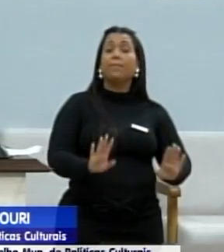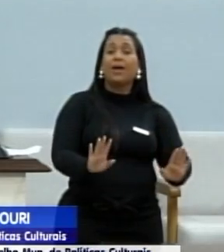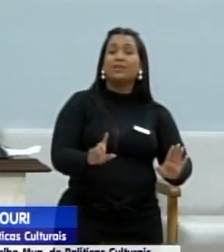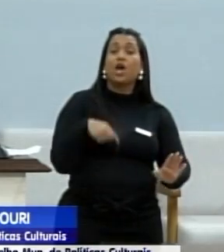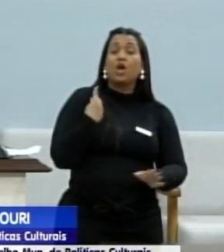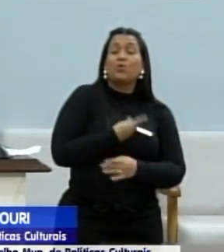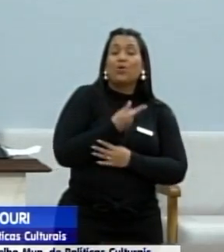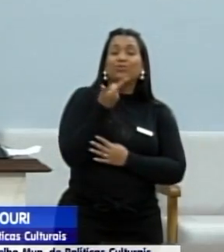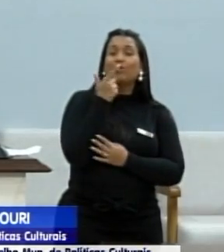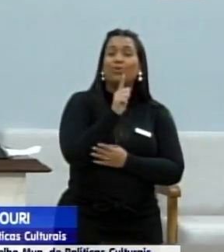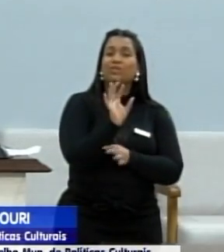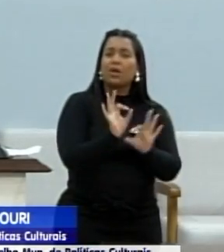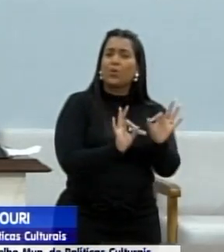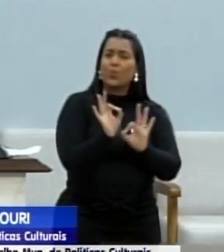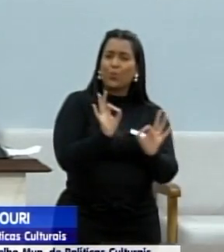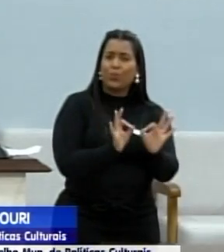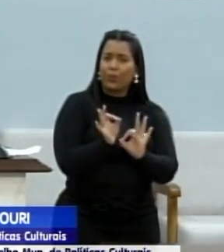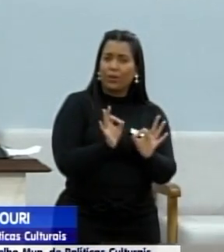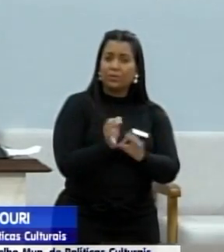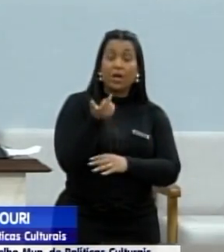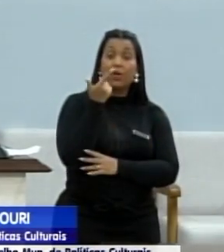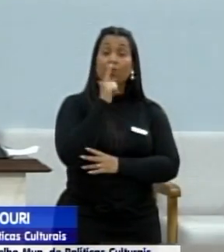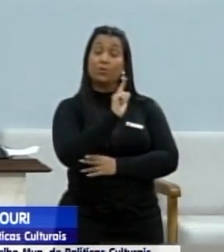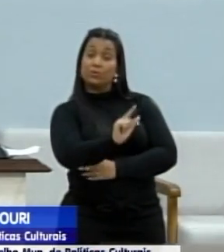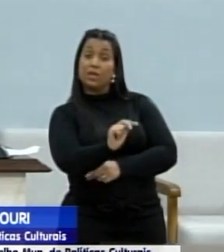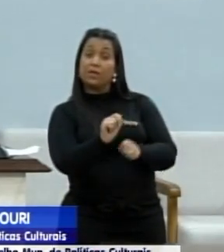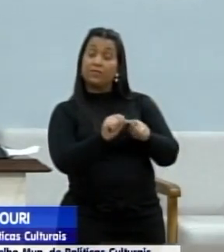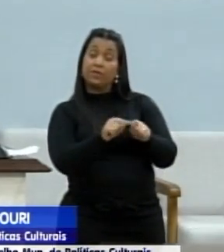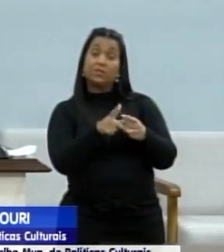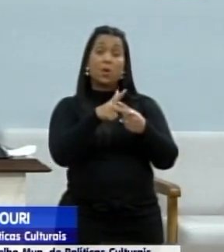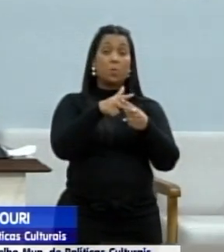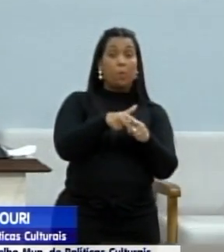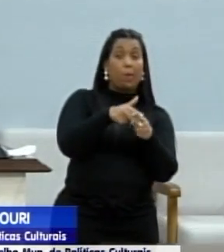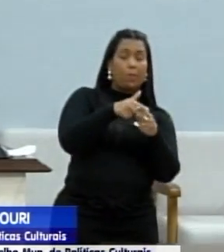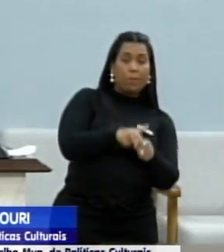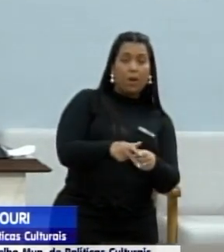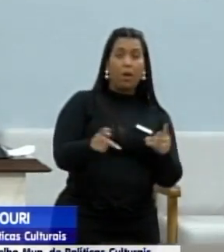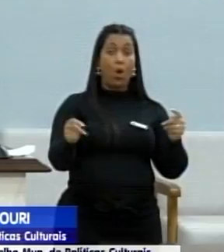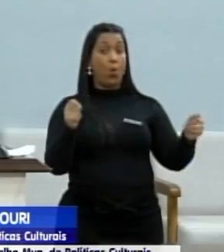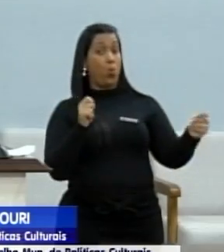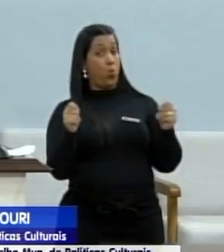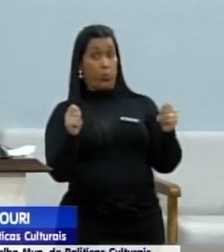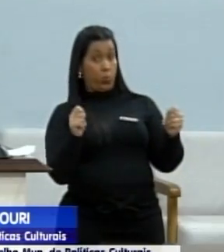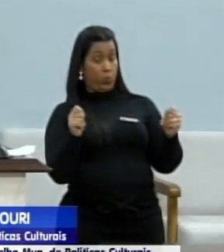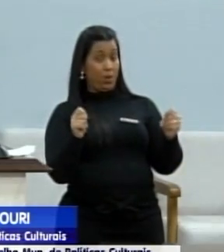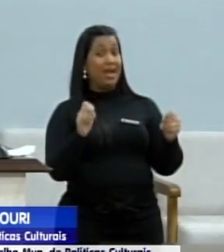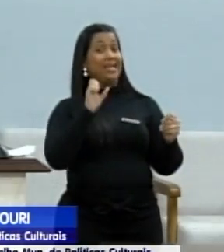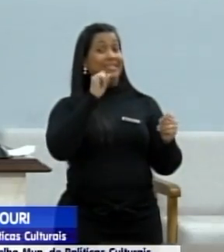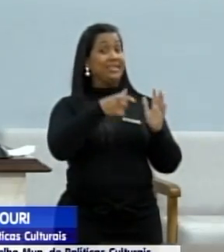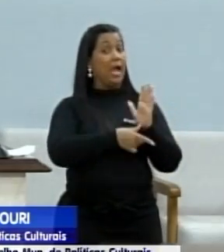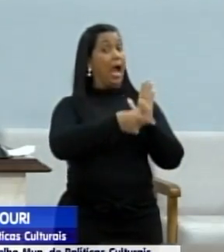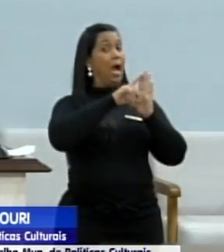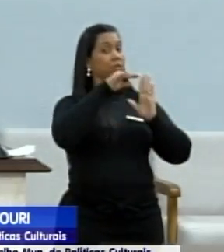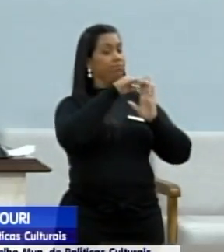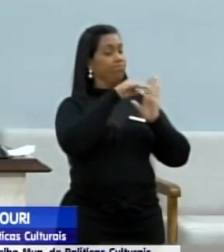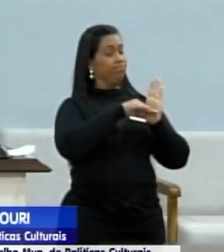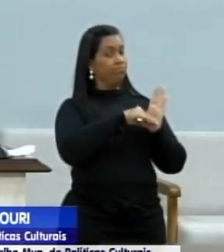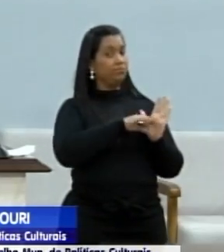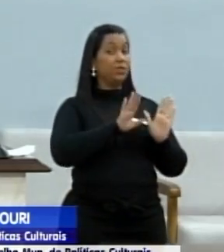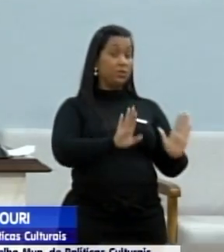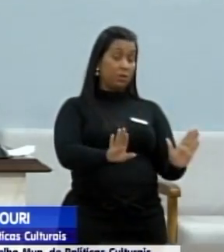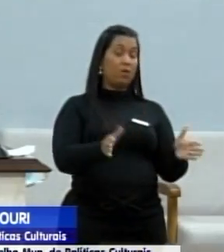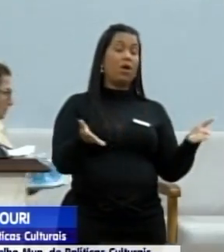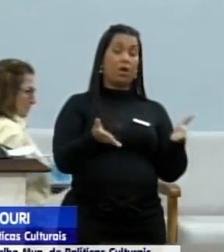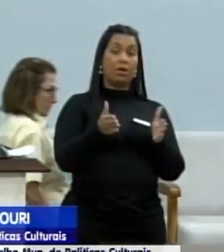consegue organizar, a gente não consegue fazer uma gestão se a gente não consegue planejar. Então aqui eu